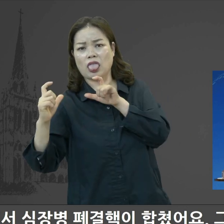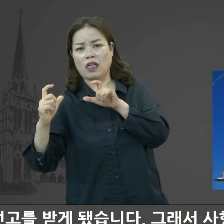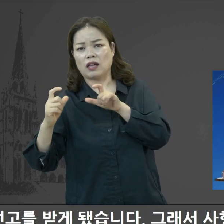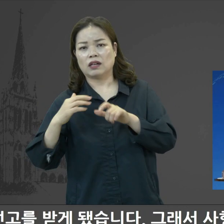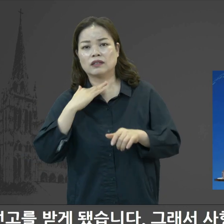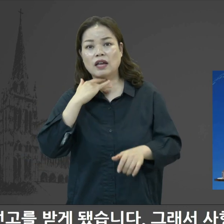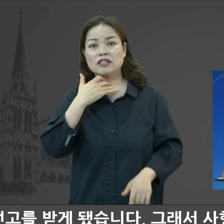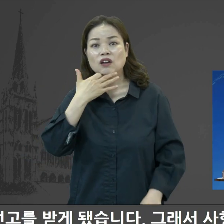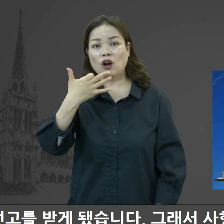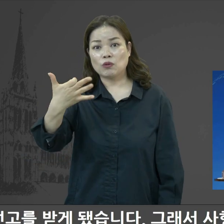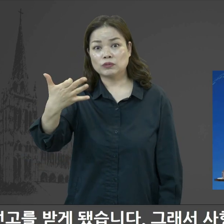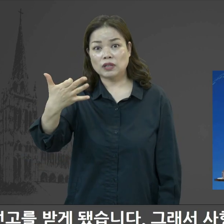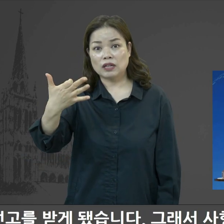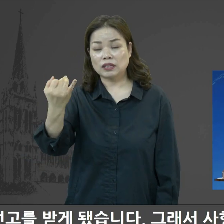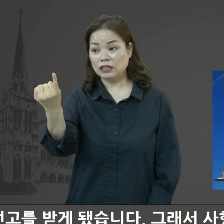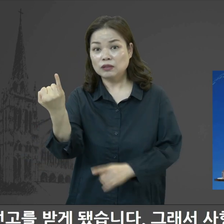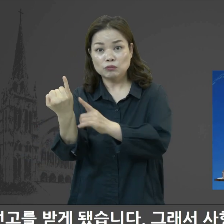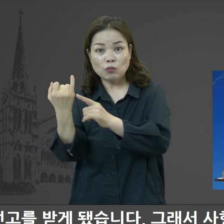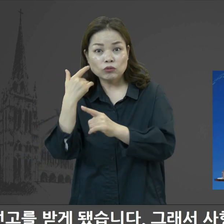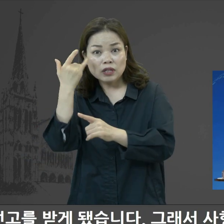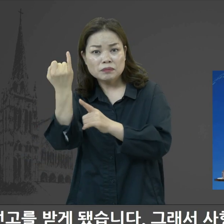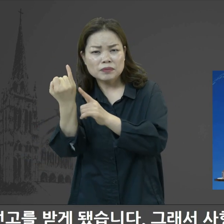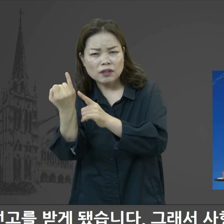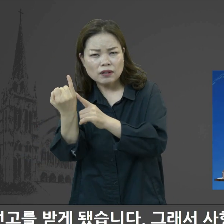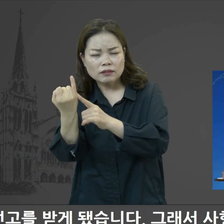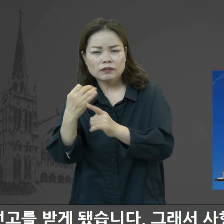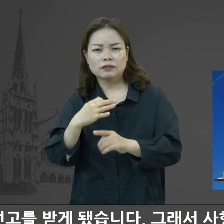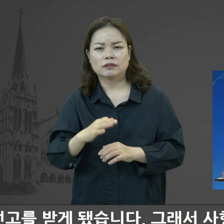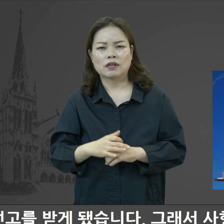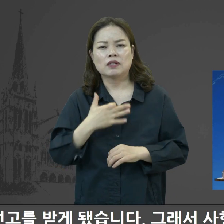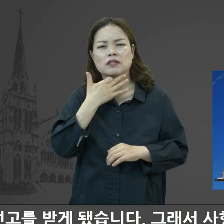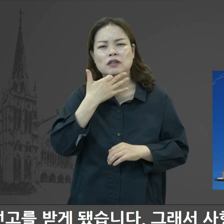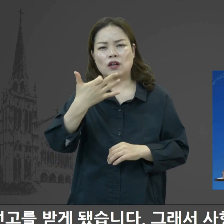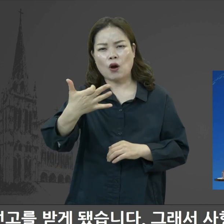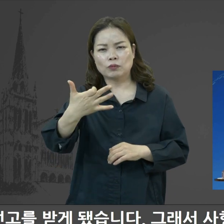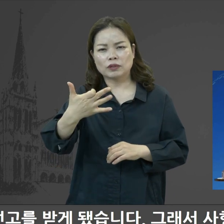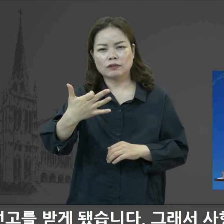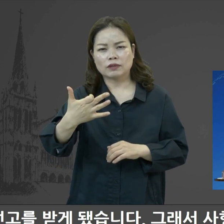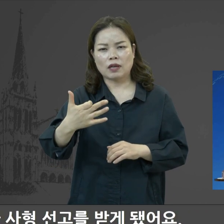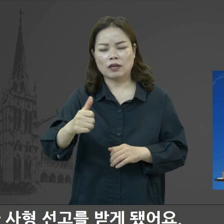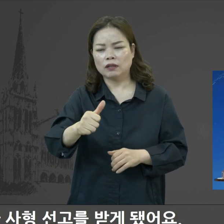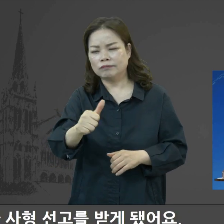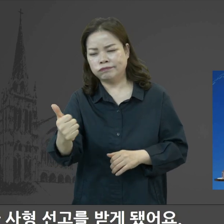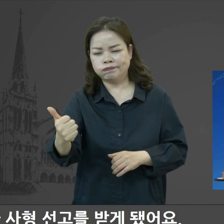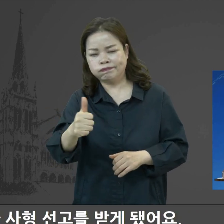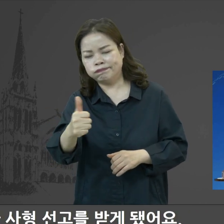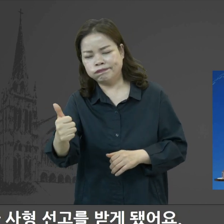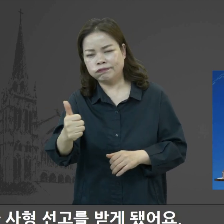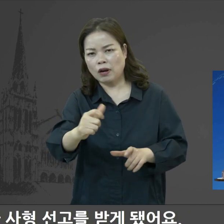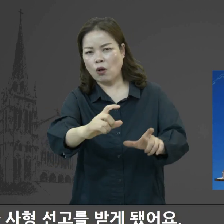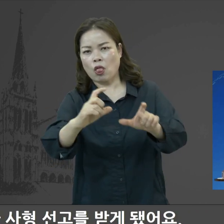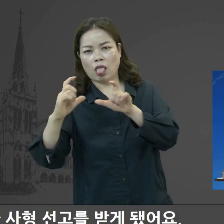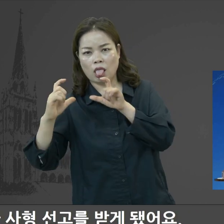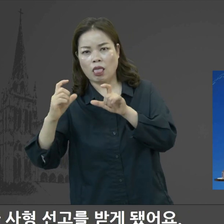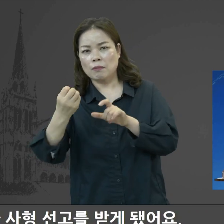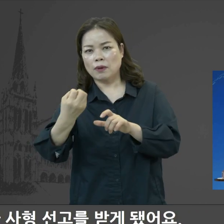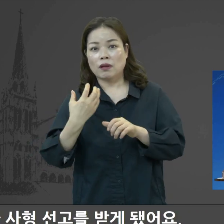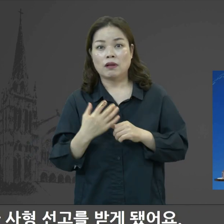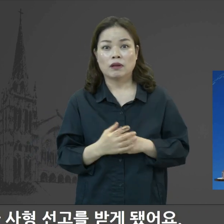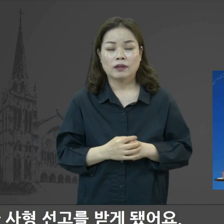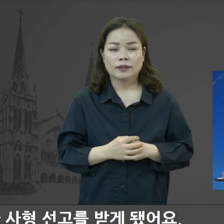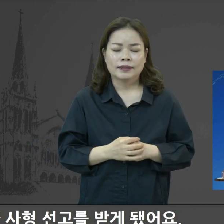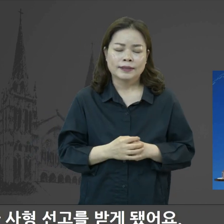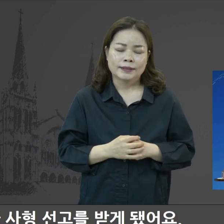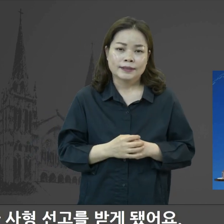19살 때 제가 사형선고를 받게 됐어요. 근데 그때 제가 처음으로